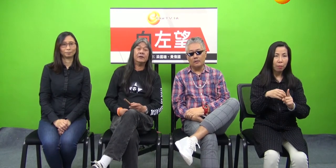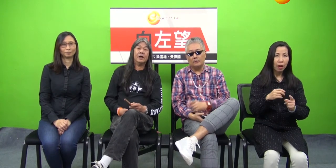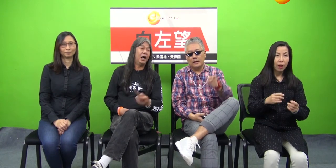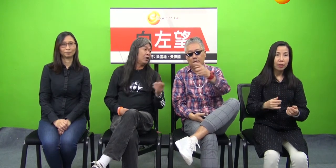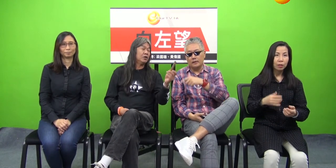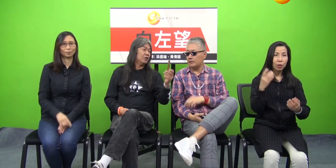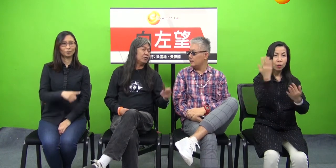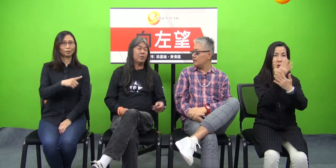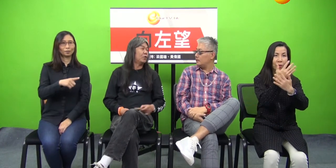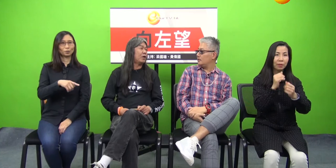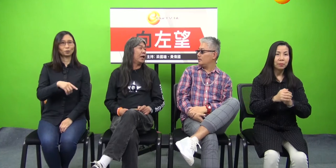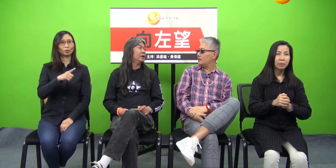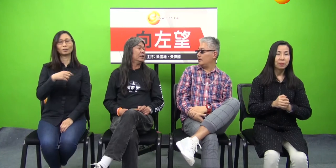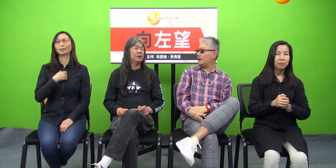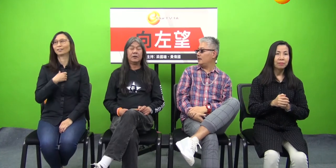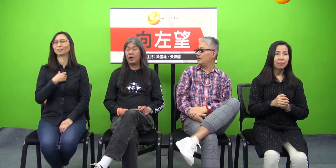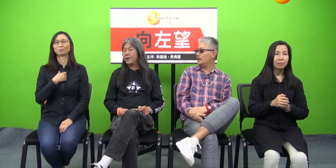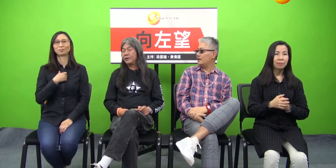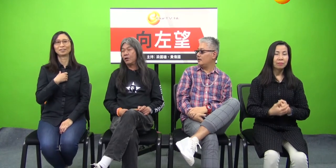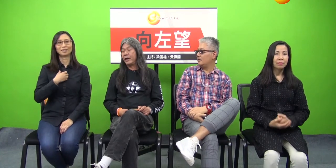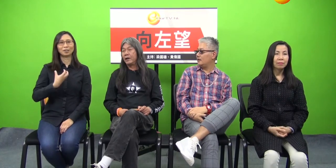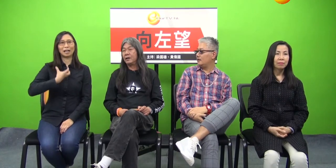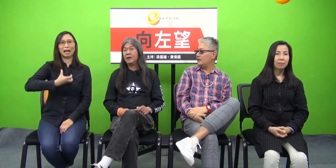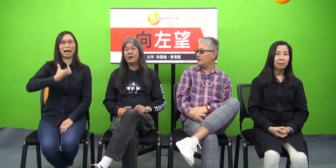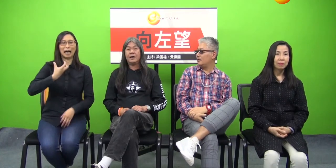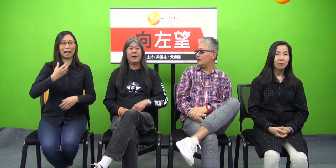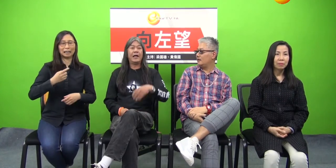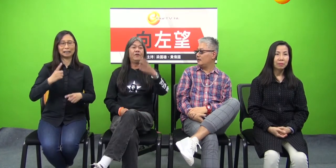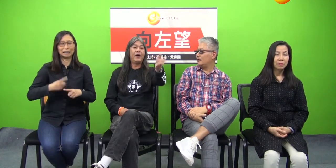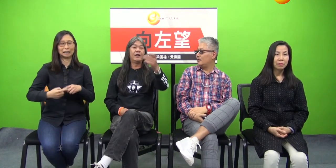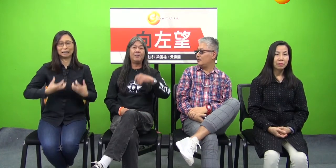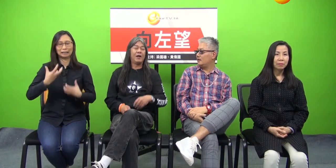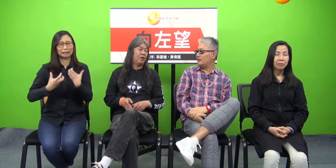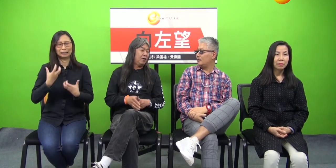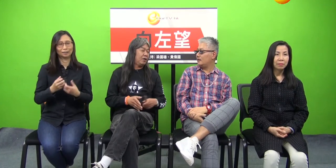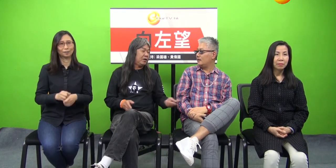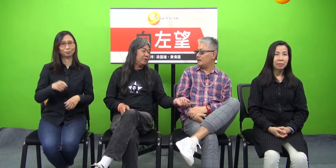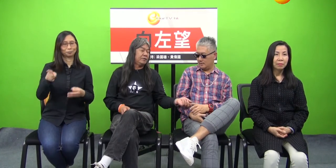就係話， 唉，講咗仲撲街，係 啦。 嗱，我俾你聽真係好興啊！嗱，李飛有